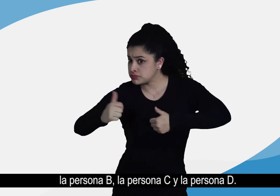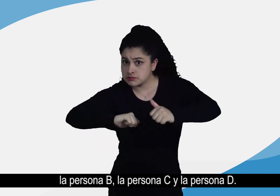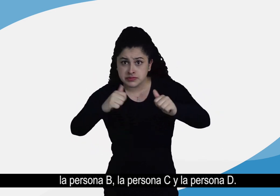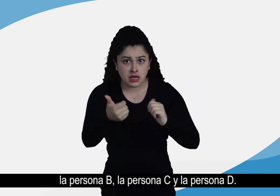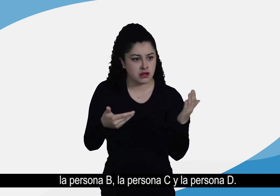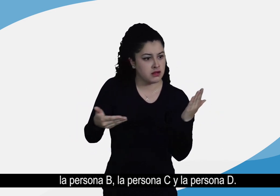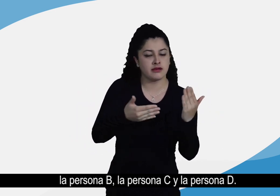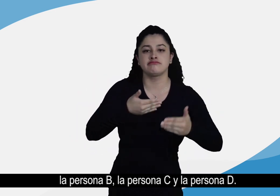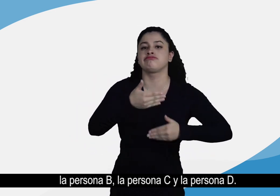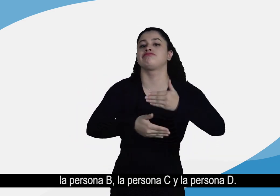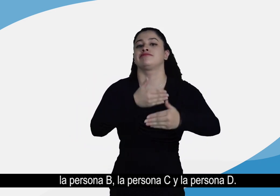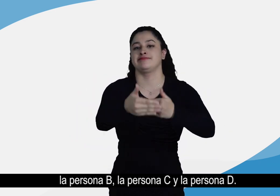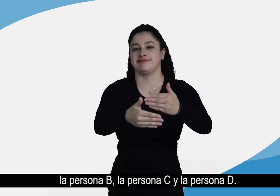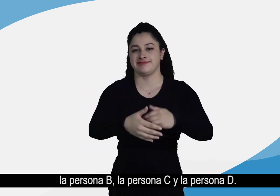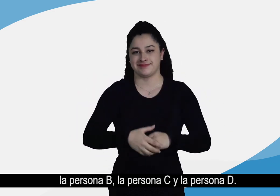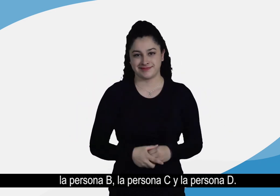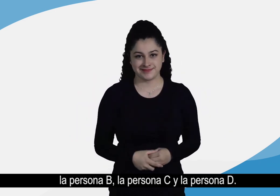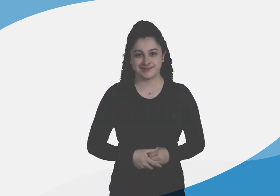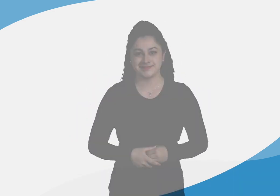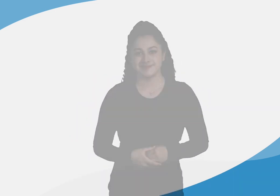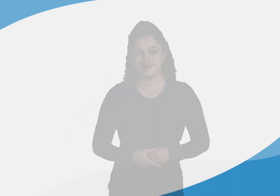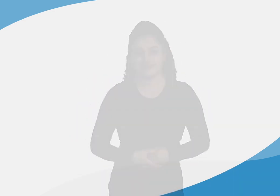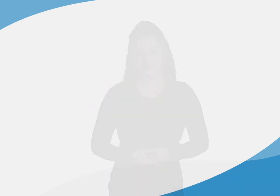Y la persona D La persona Haga persona persona Gracias.